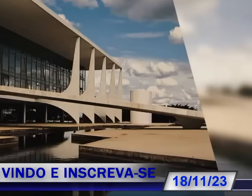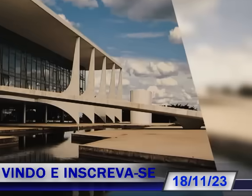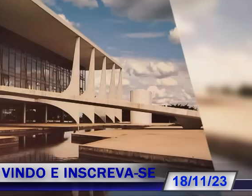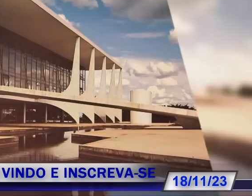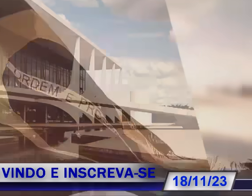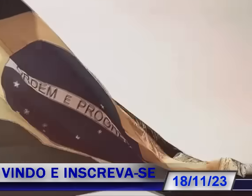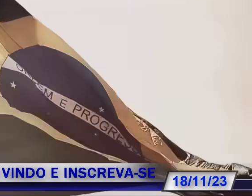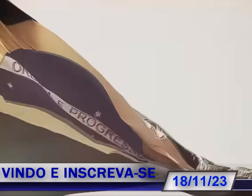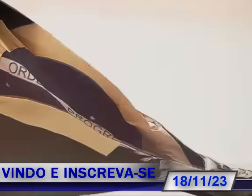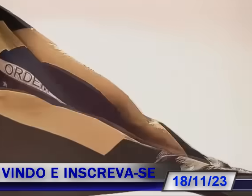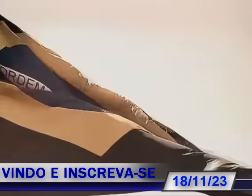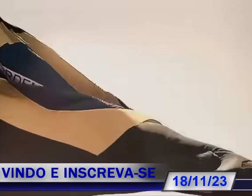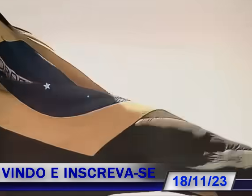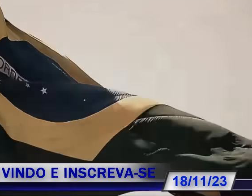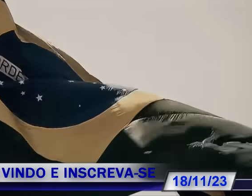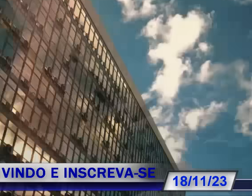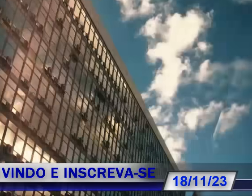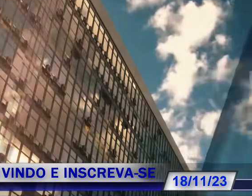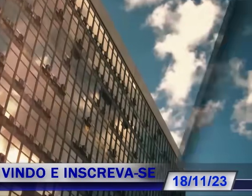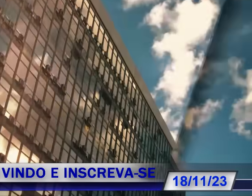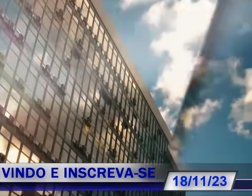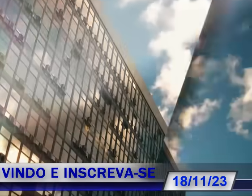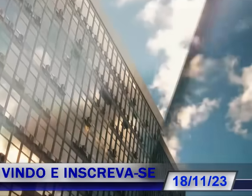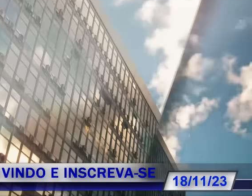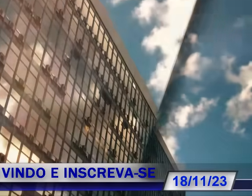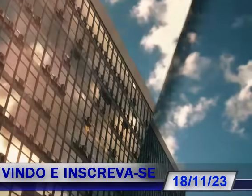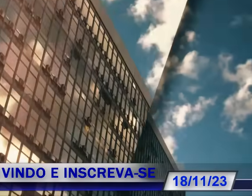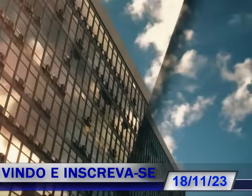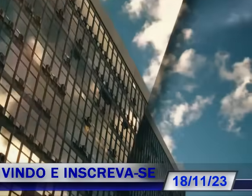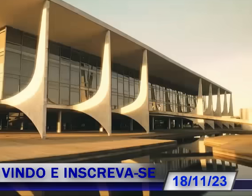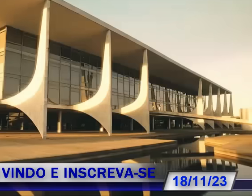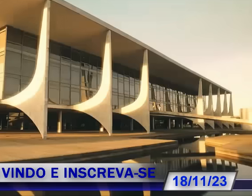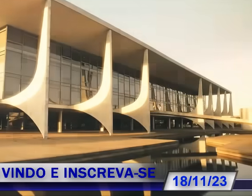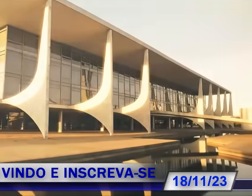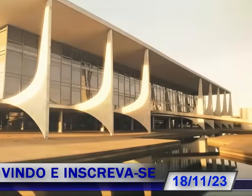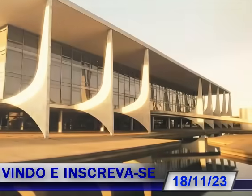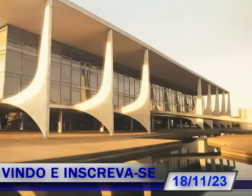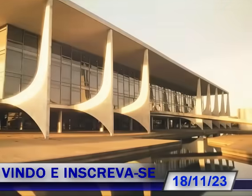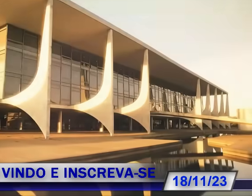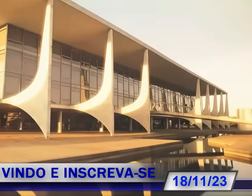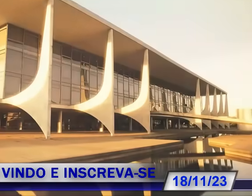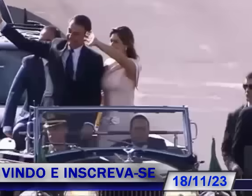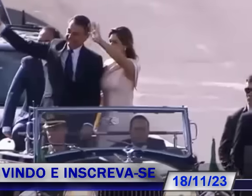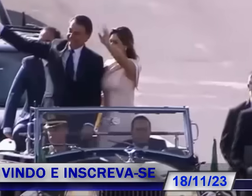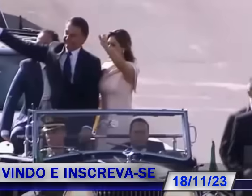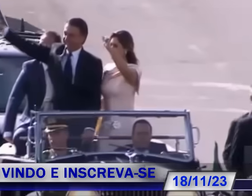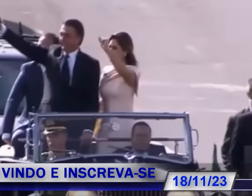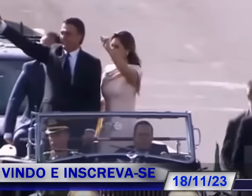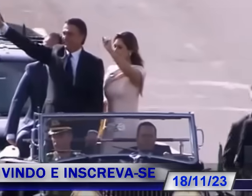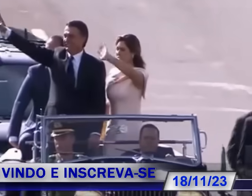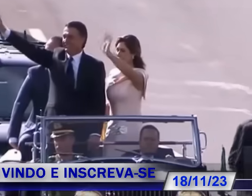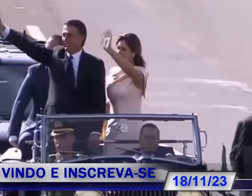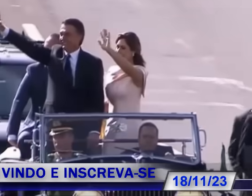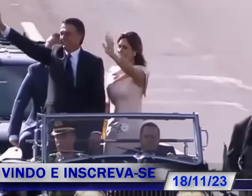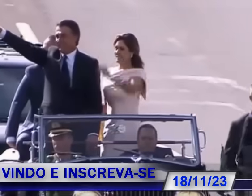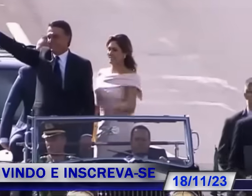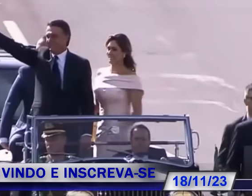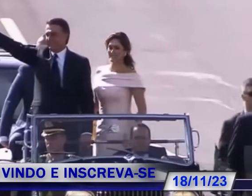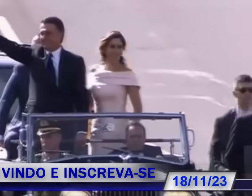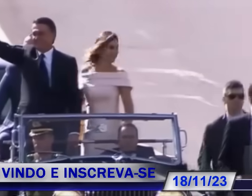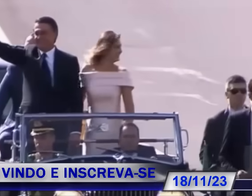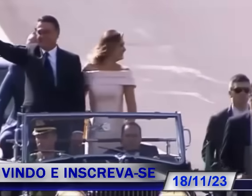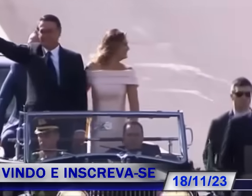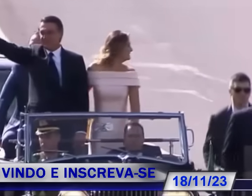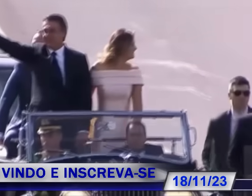Fala pessoal, sejam bem-vindos, começando mais um vídeo com muitas informações importantes. Mas antes, eu peço para que você se inscreva no